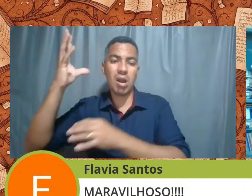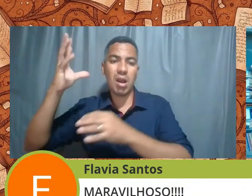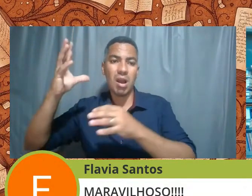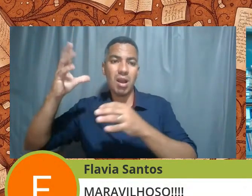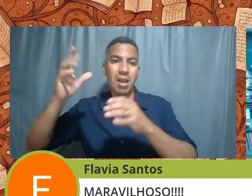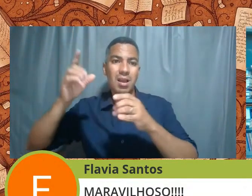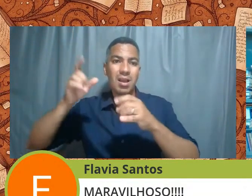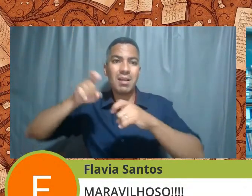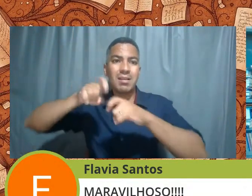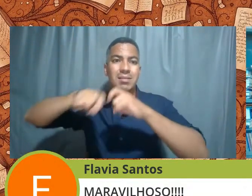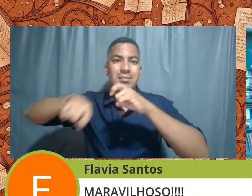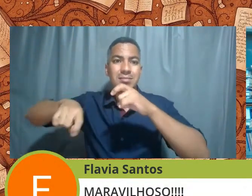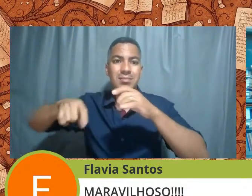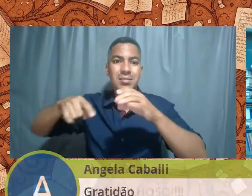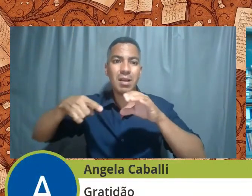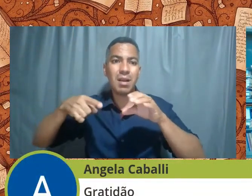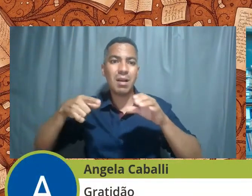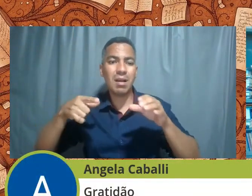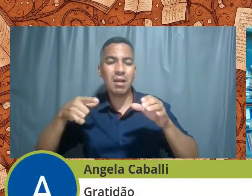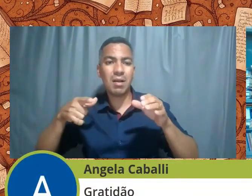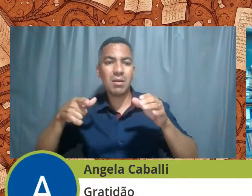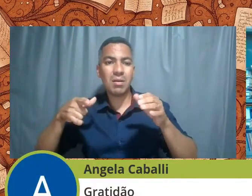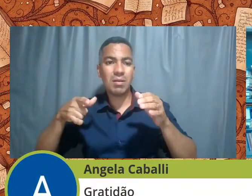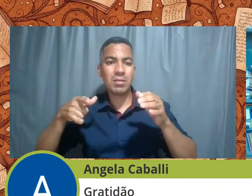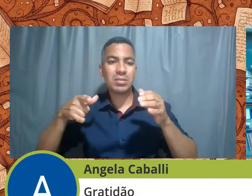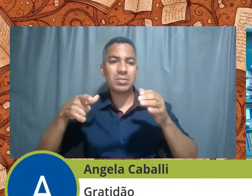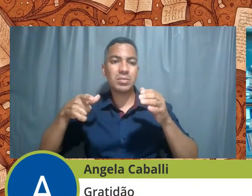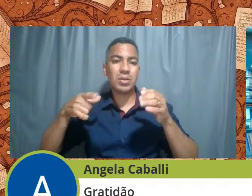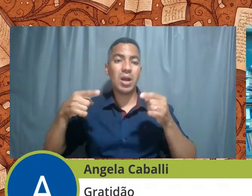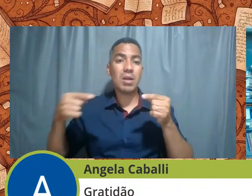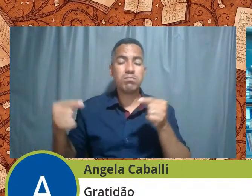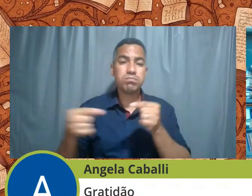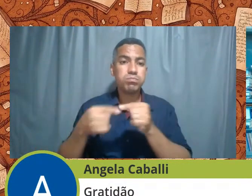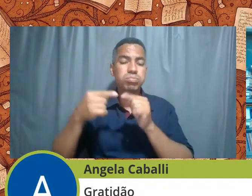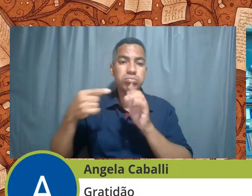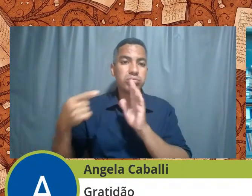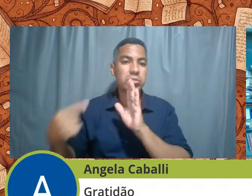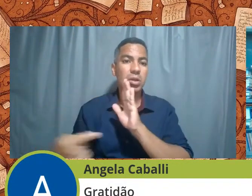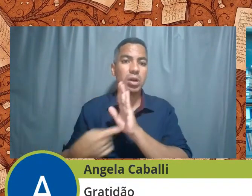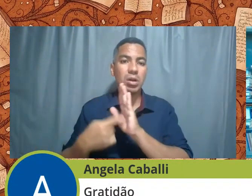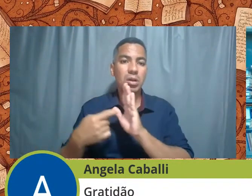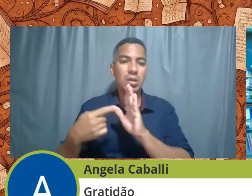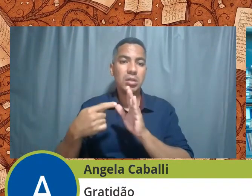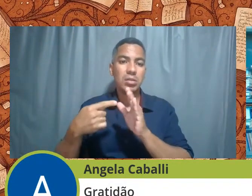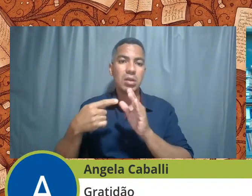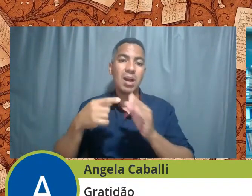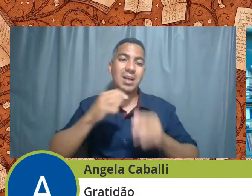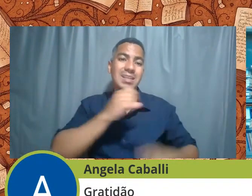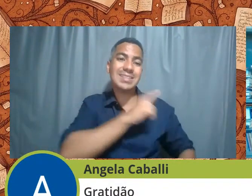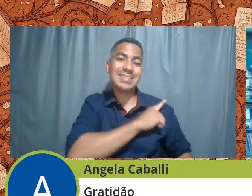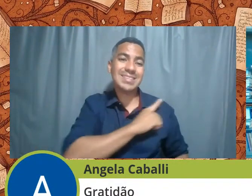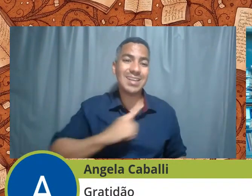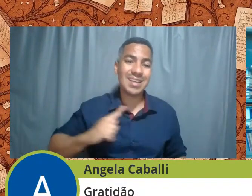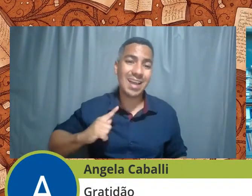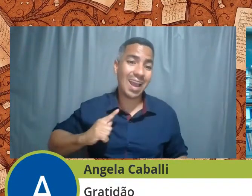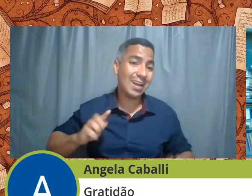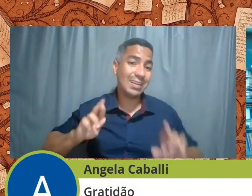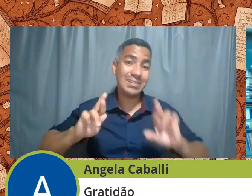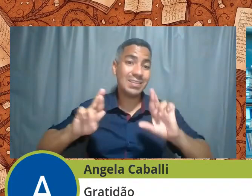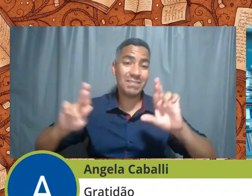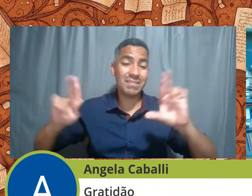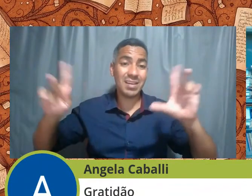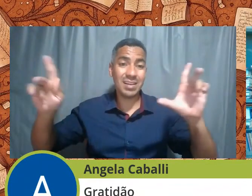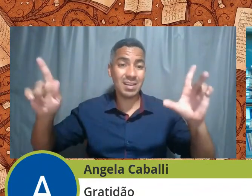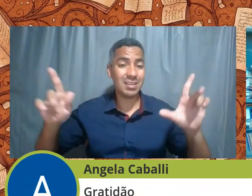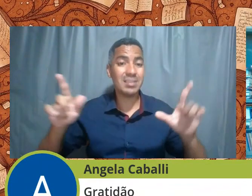concepção diferencial entre os gêneros. Então, houve uma criação de uma concepção